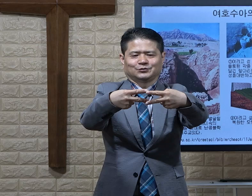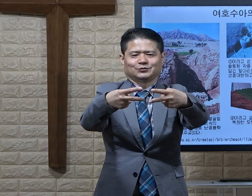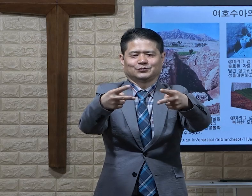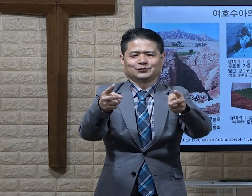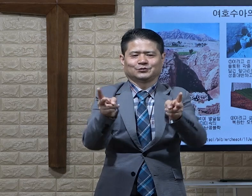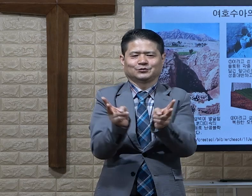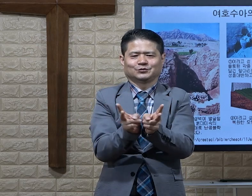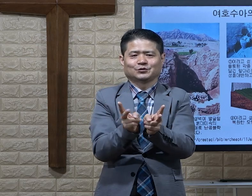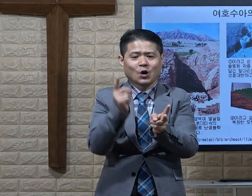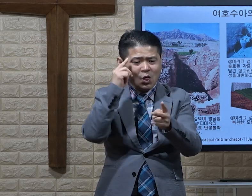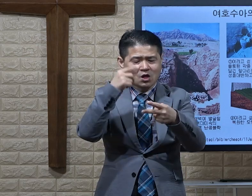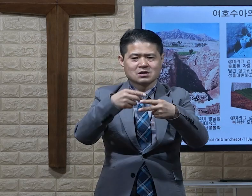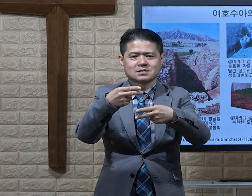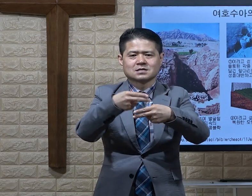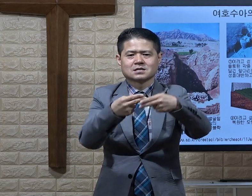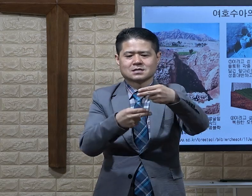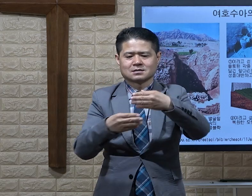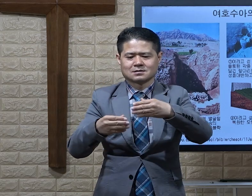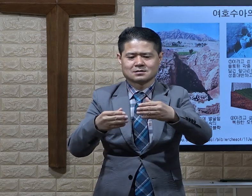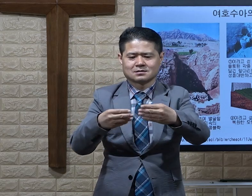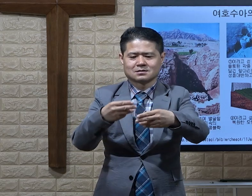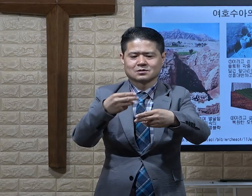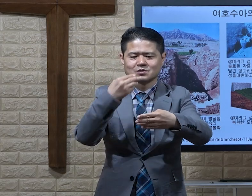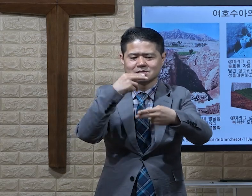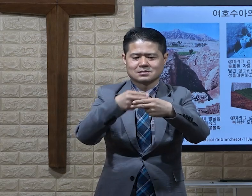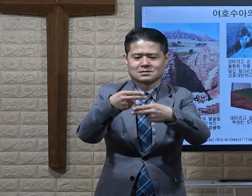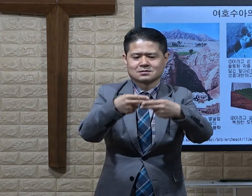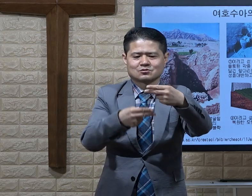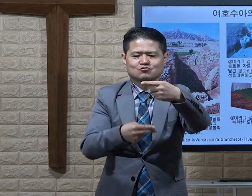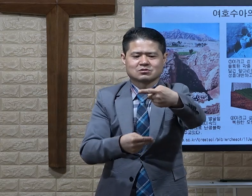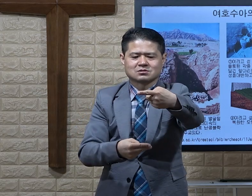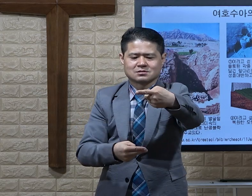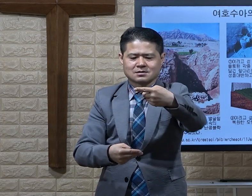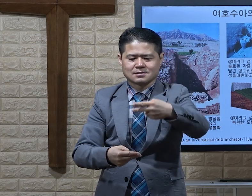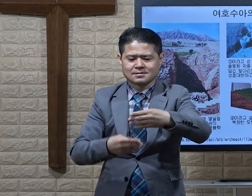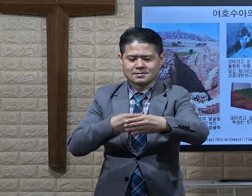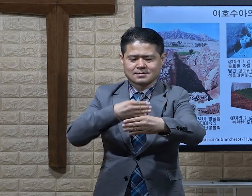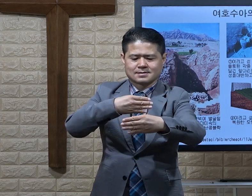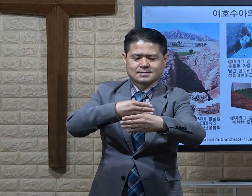만드는데요. 정말 이 견고한 성읍으로